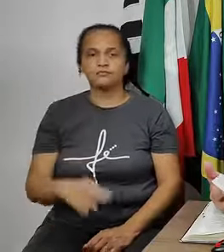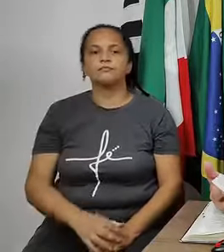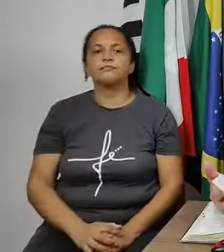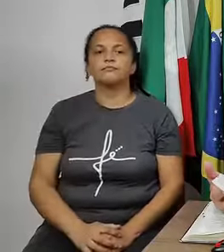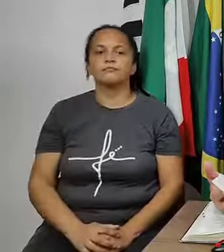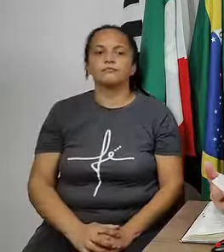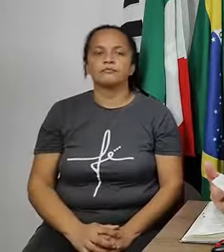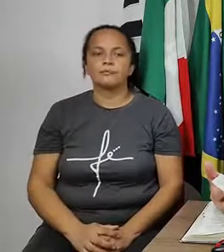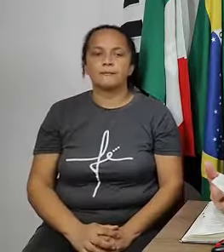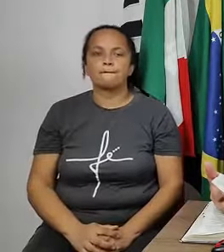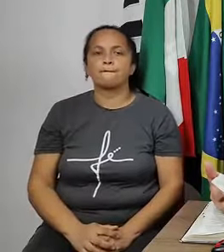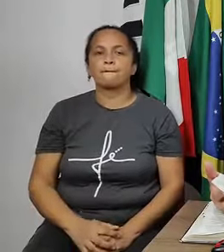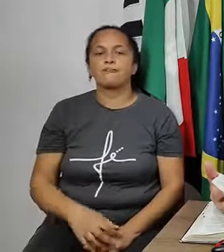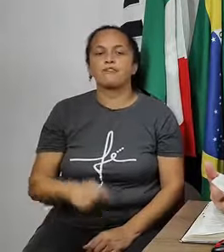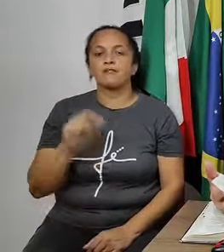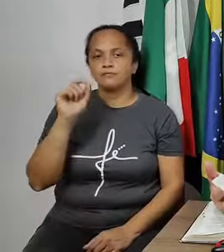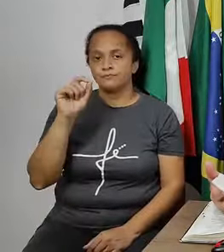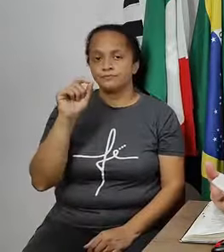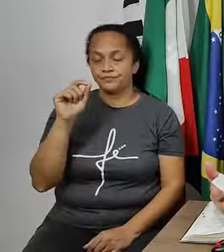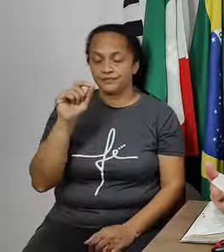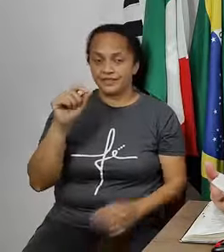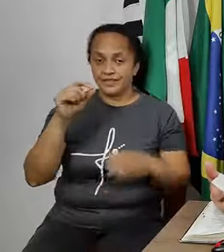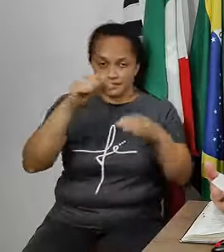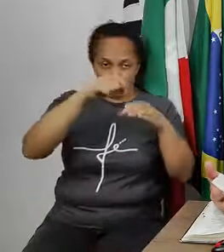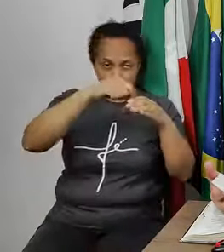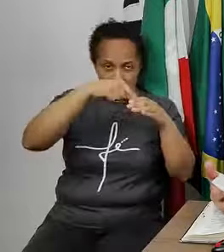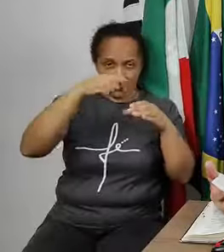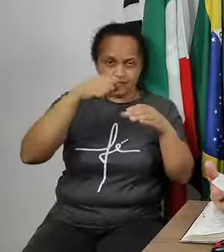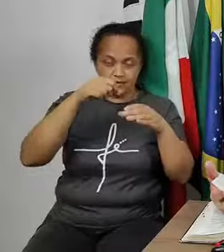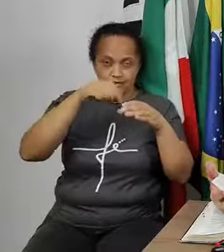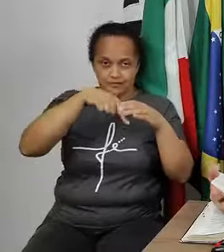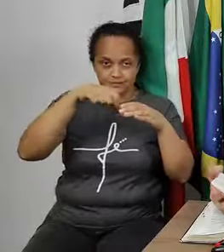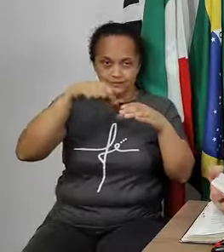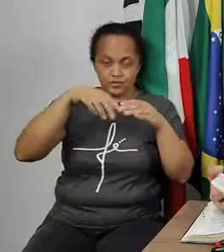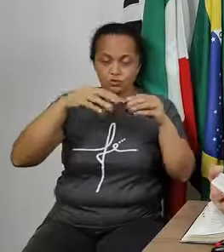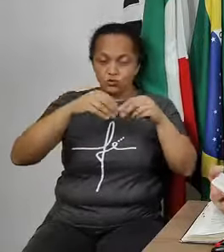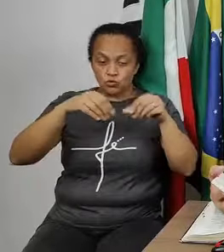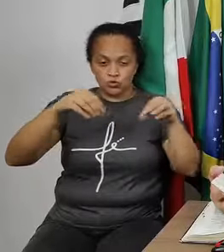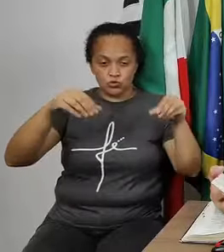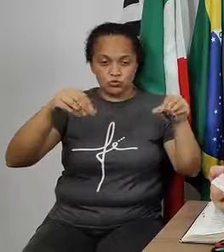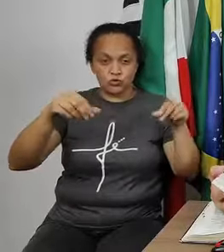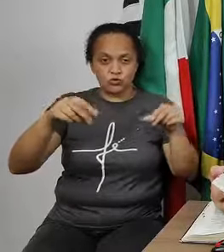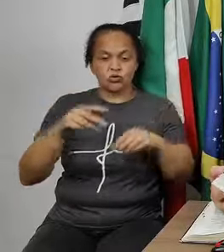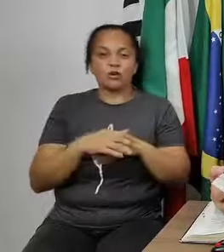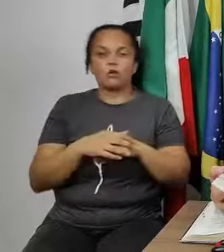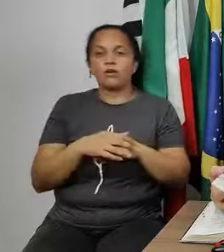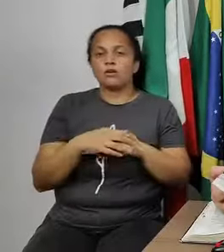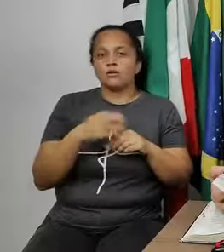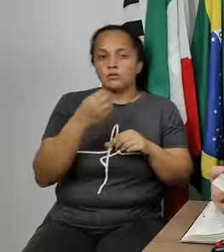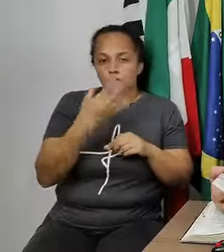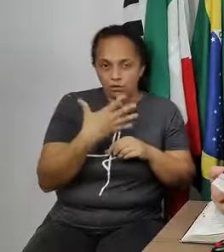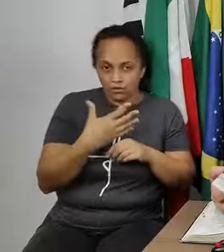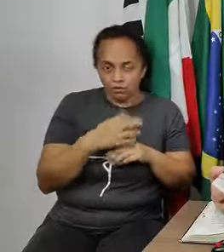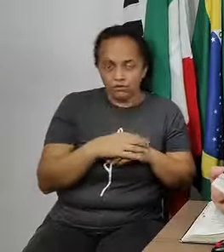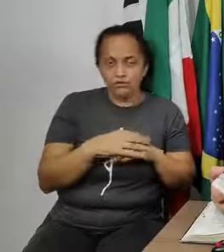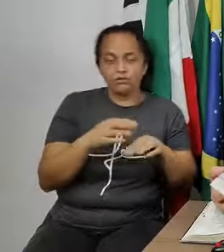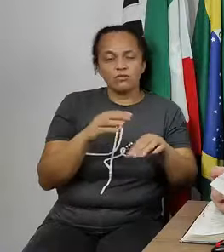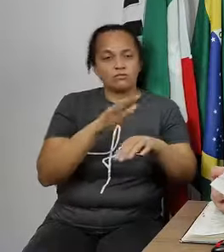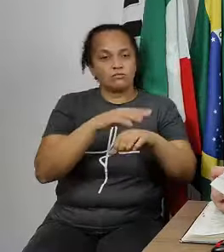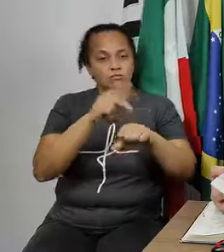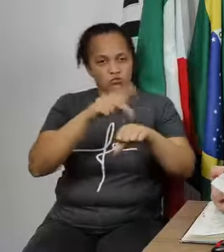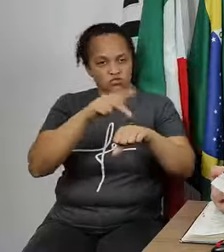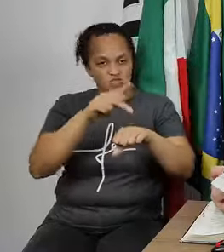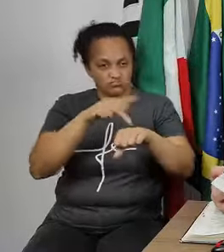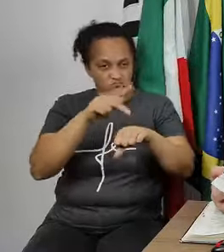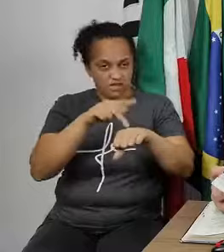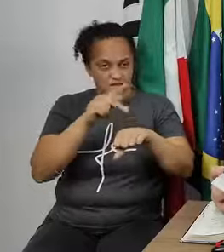semeado no solo rochoso, esse é aquele que ouve a palavra e a recebe logo com